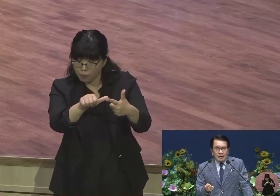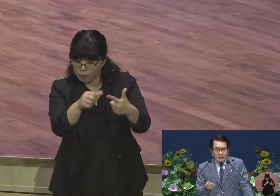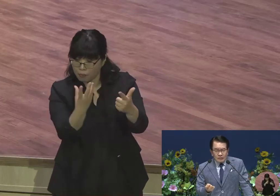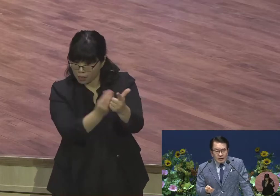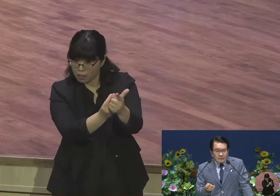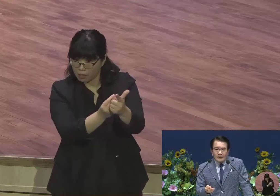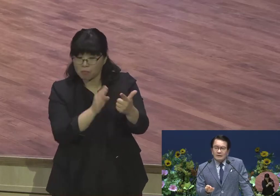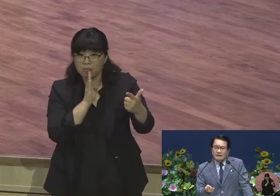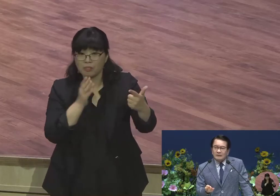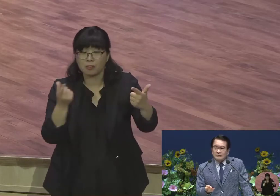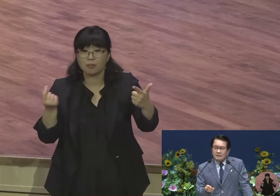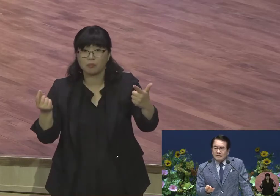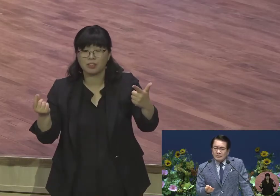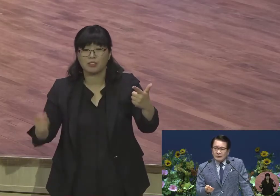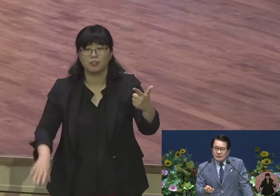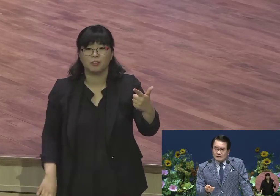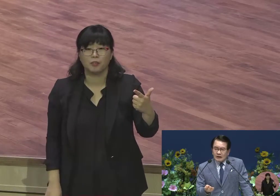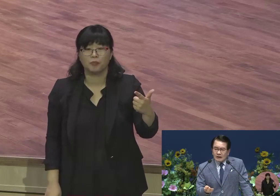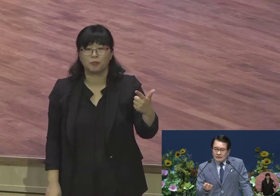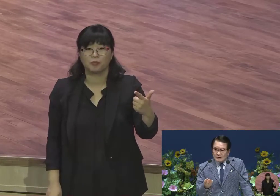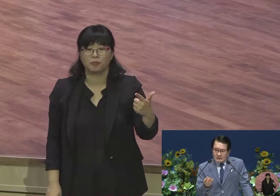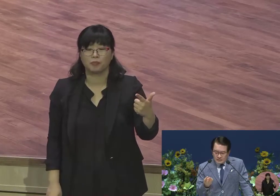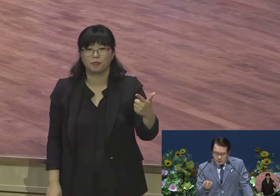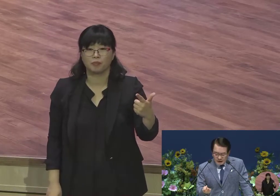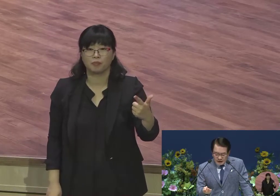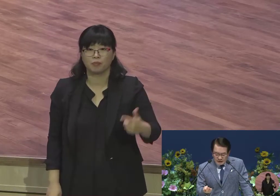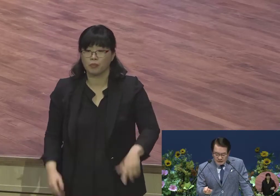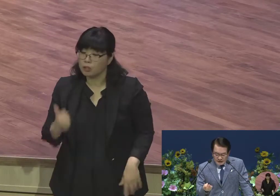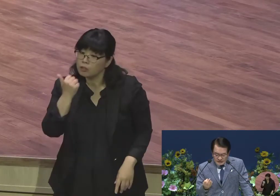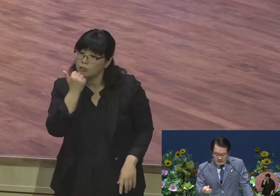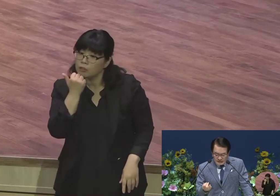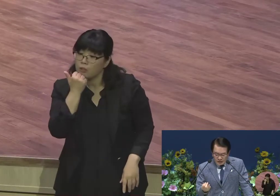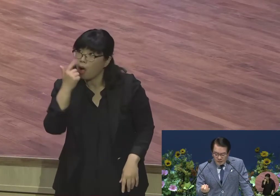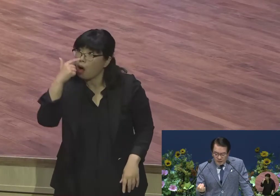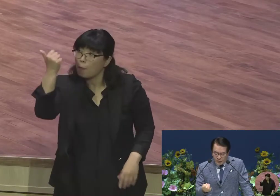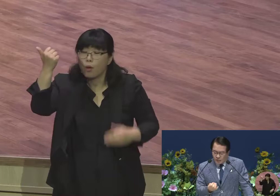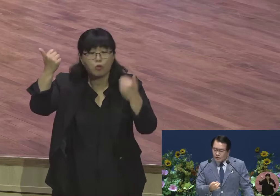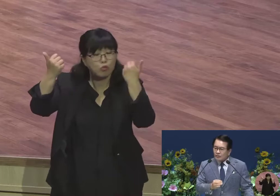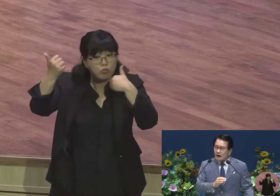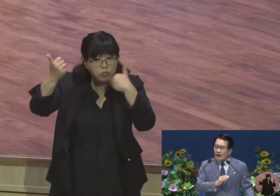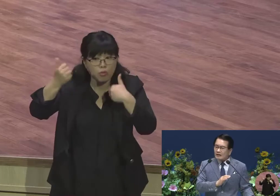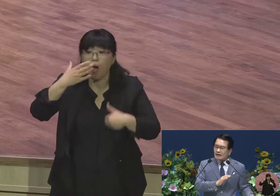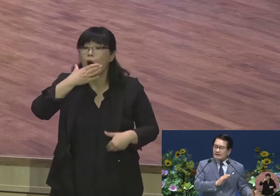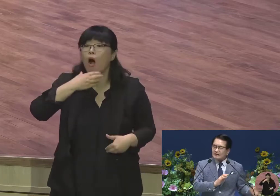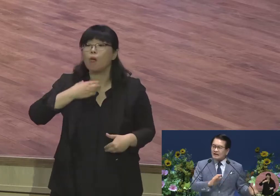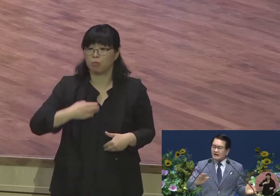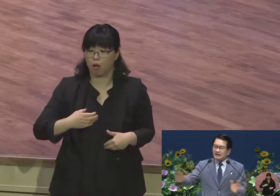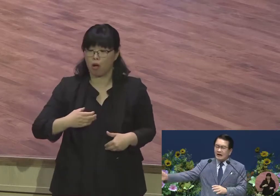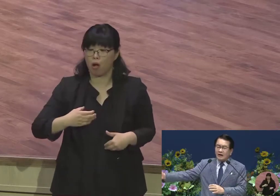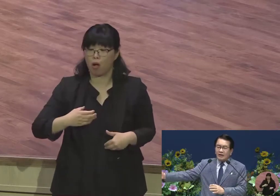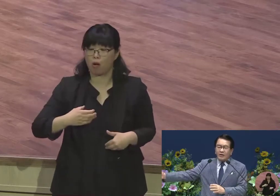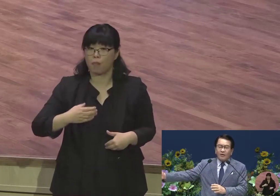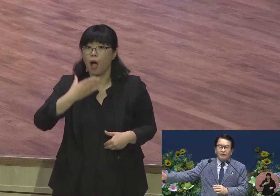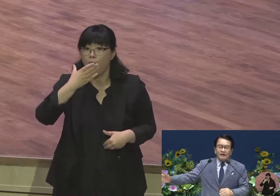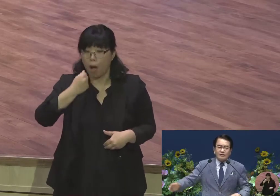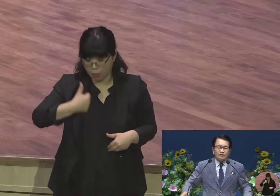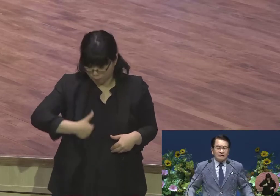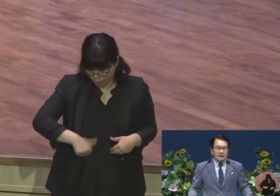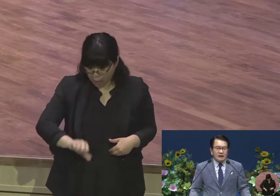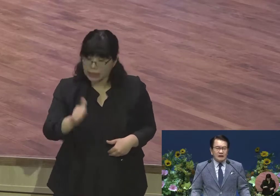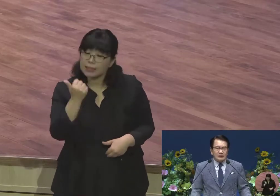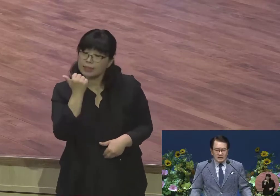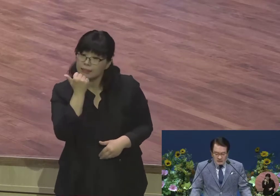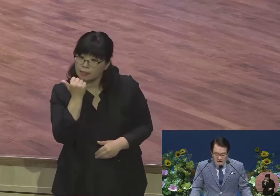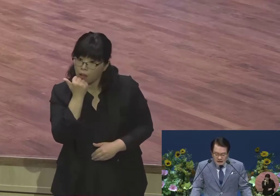아우라미 아들이요 리부가 에서야 모두 한결같이 싹 다 온